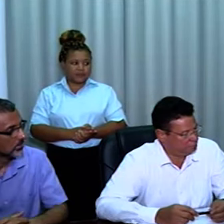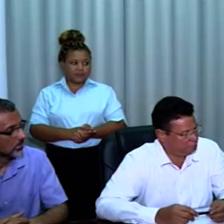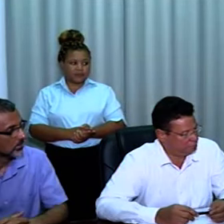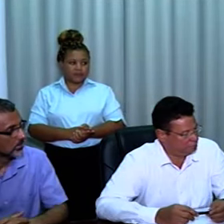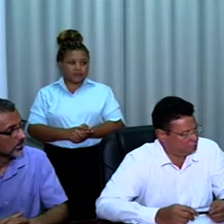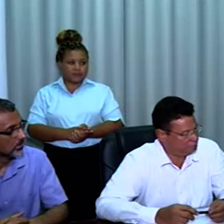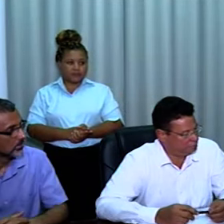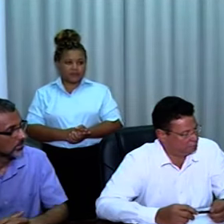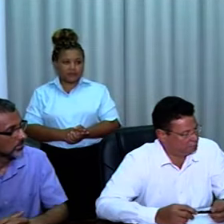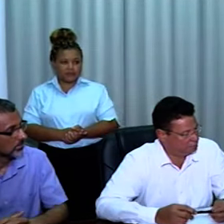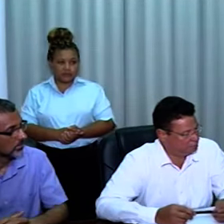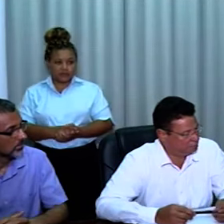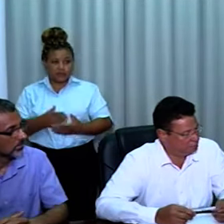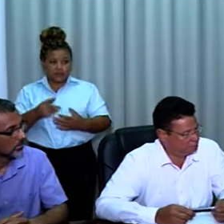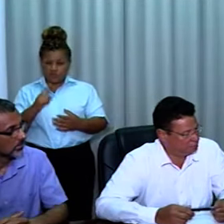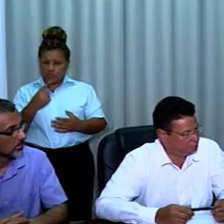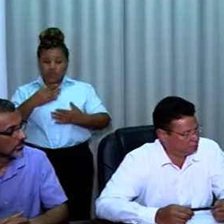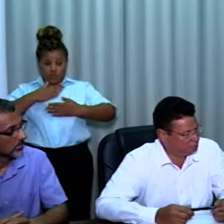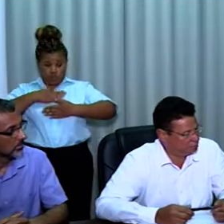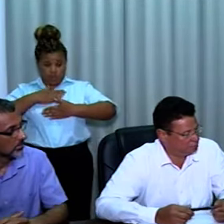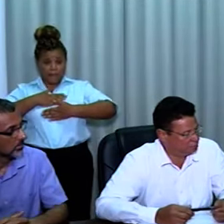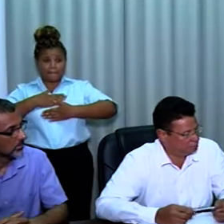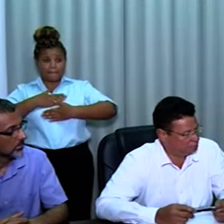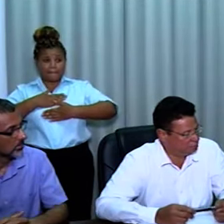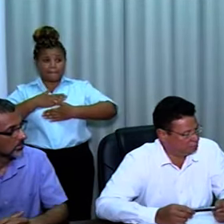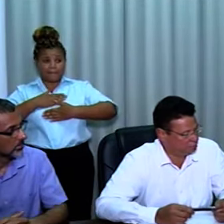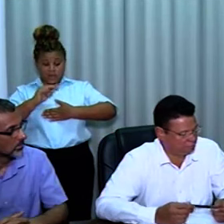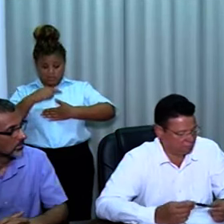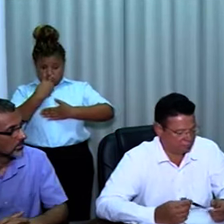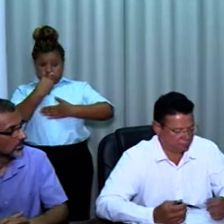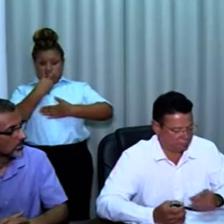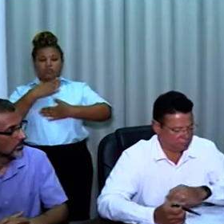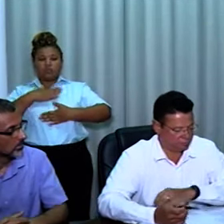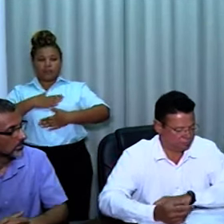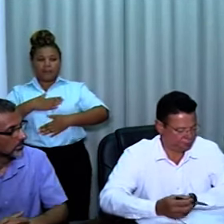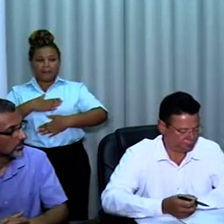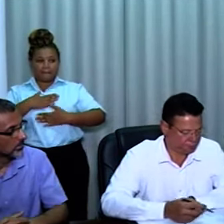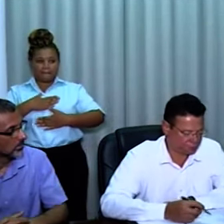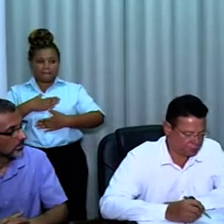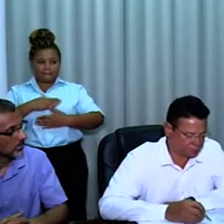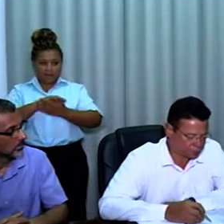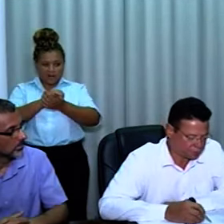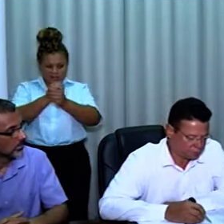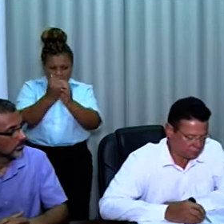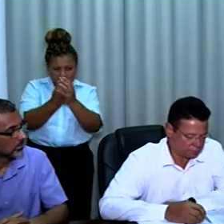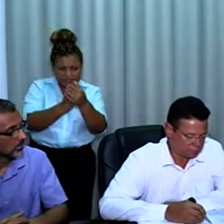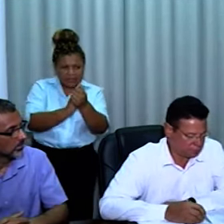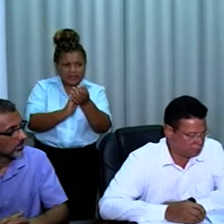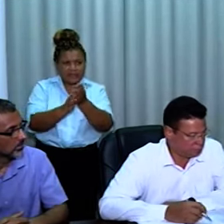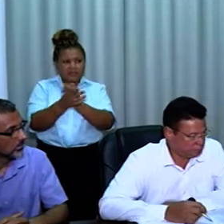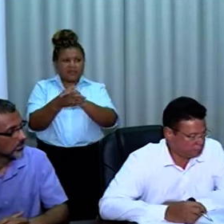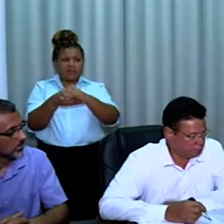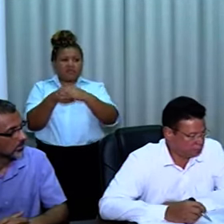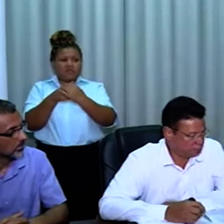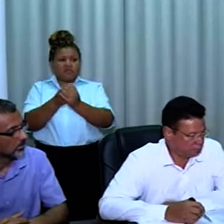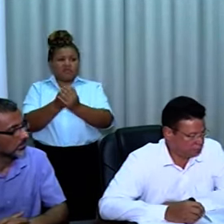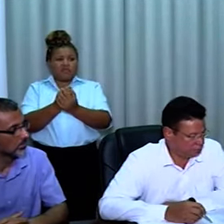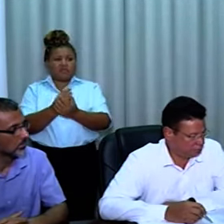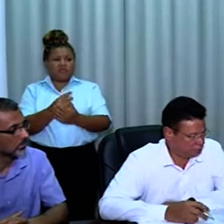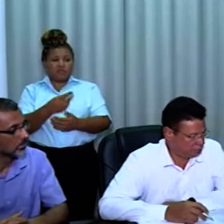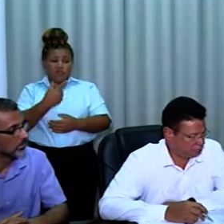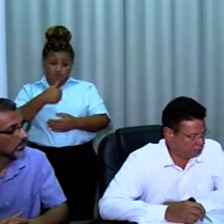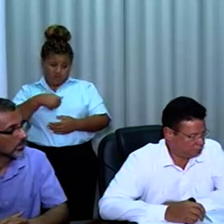corps dans tout sens parce que si les maladies qui viennent présent l'autorité de la santé peut dire là nous besoin faire ici nous taille là c'est tout quelque